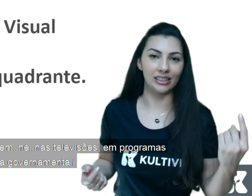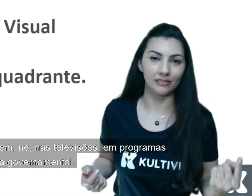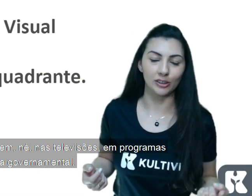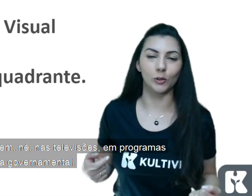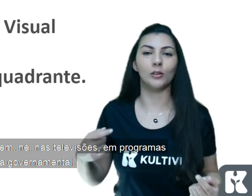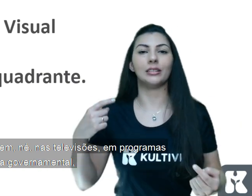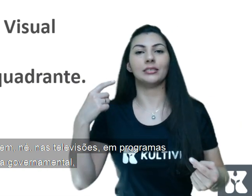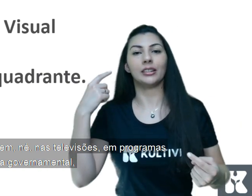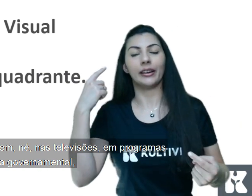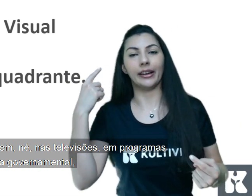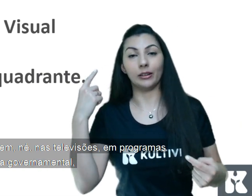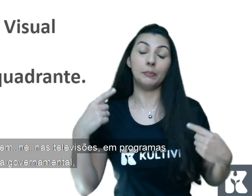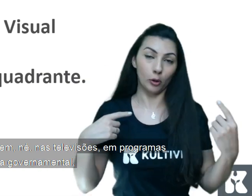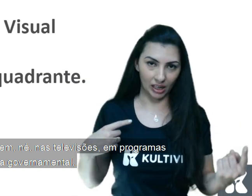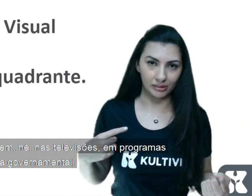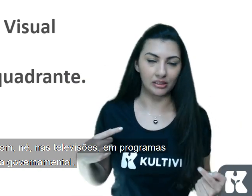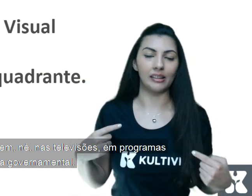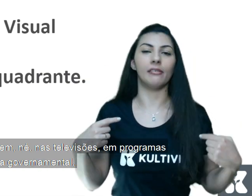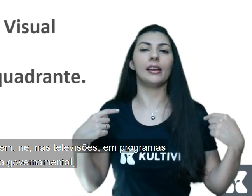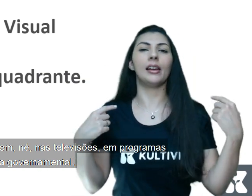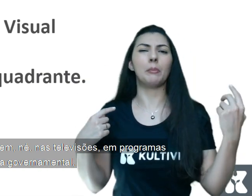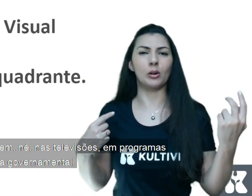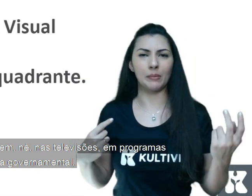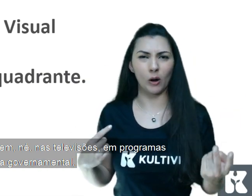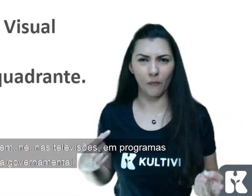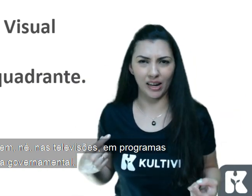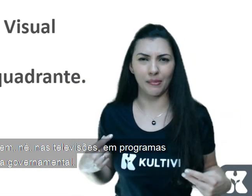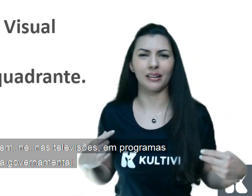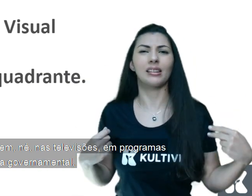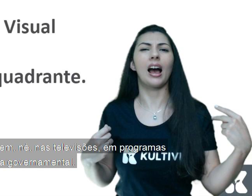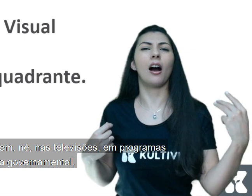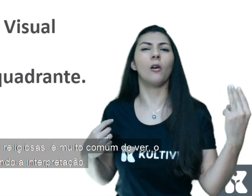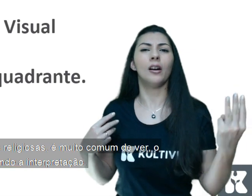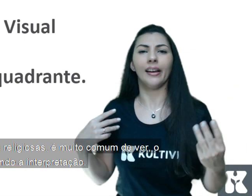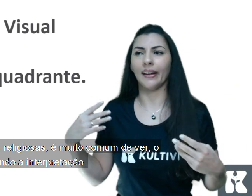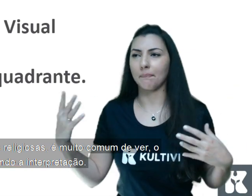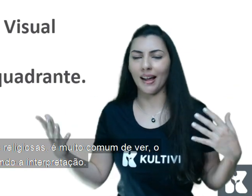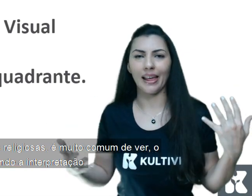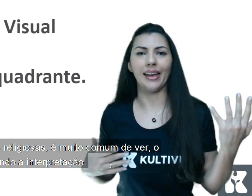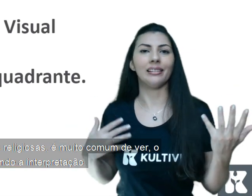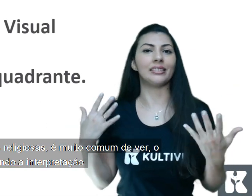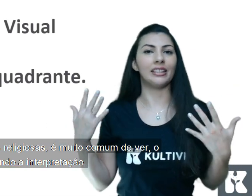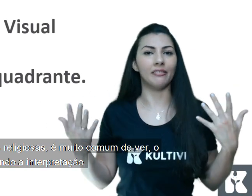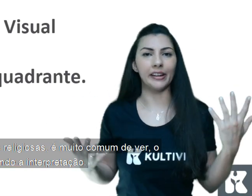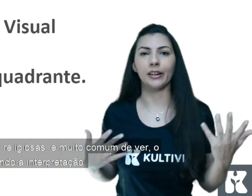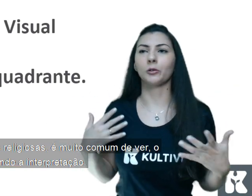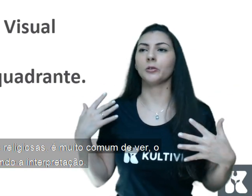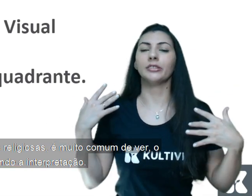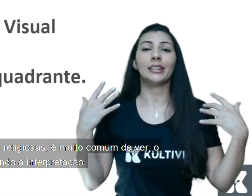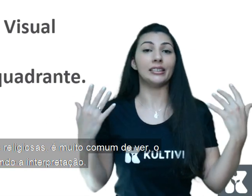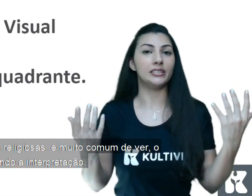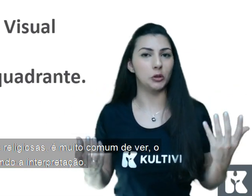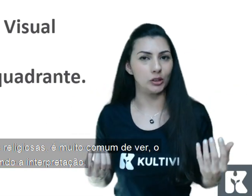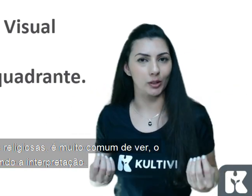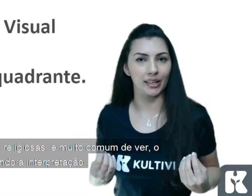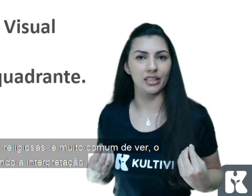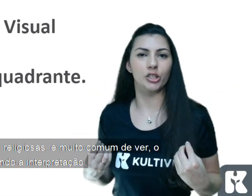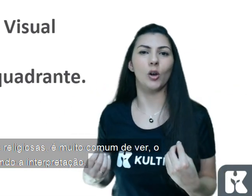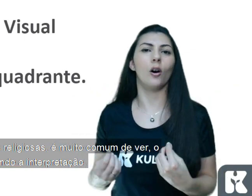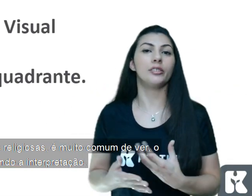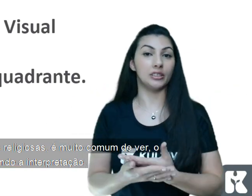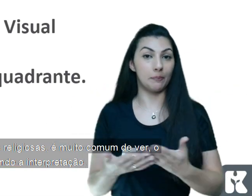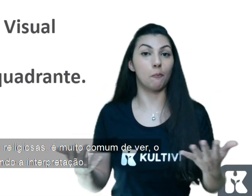nas televisões, em programas de TV, em programa governamental, em palestras, eventos,